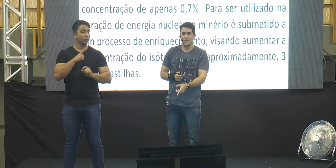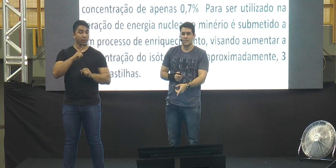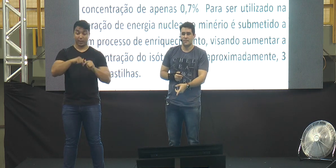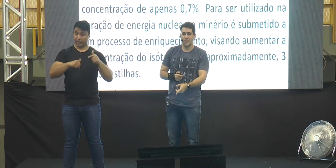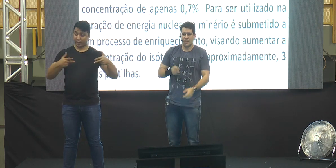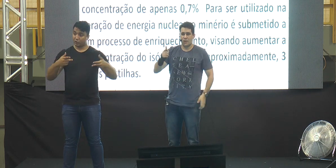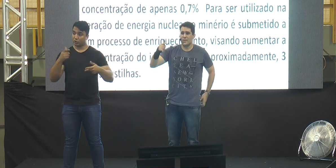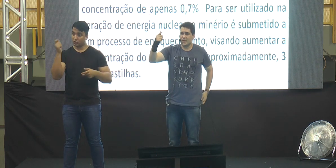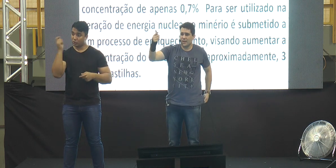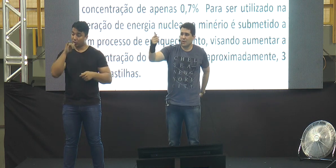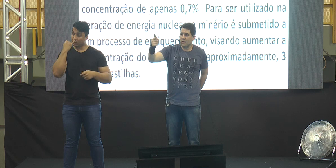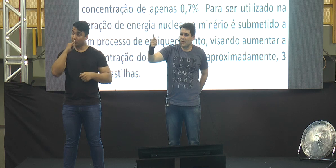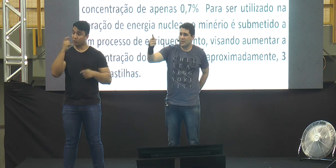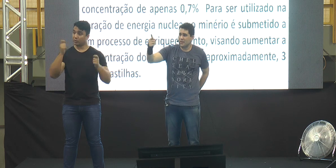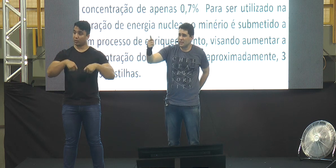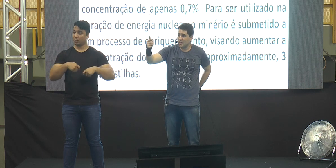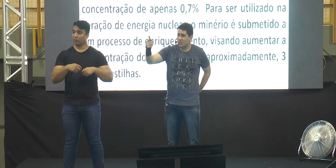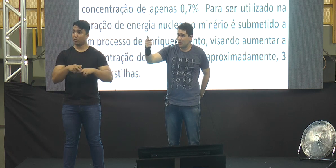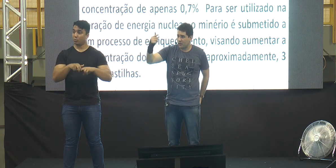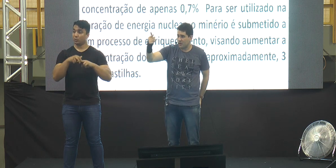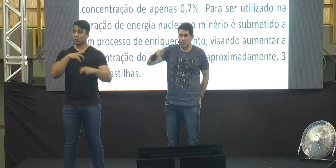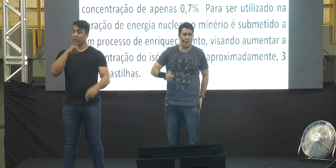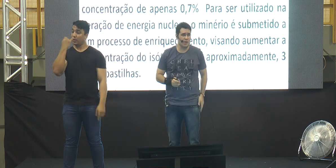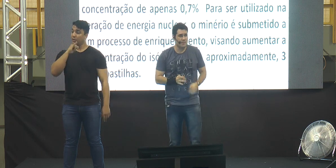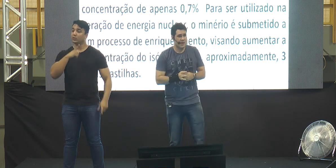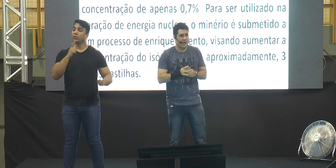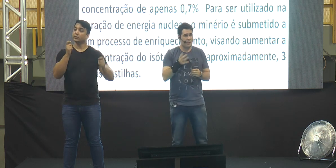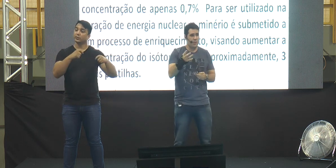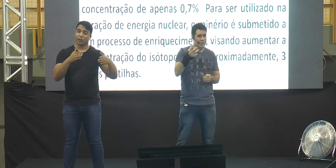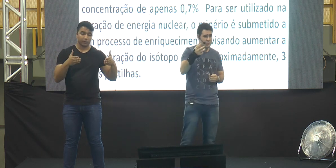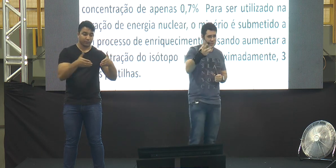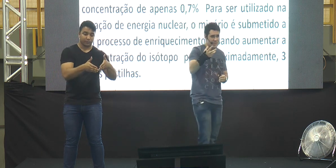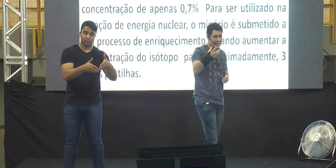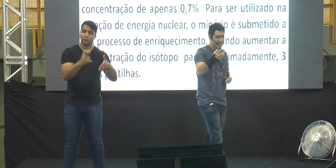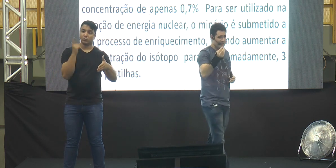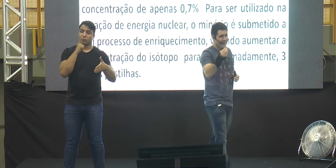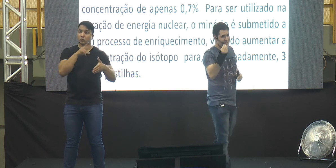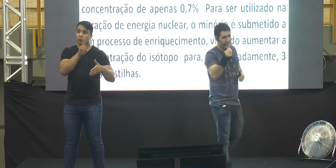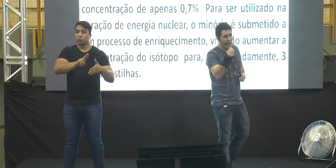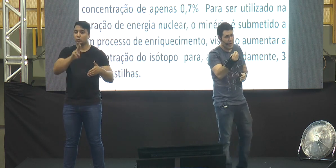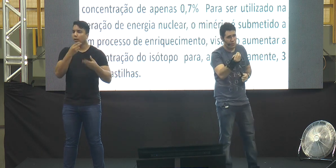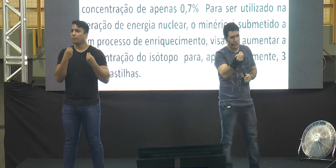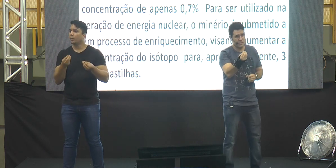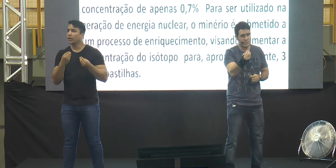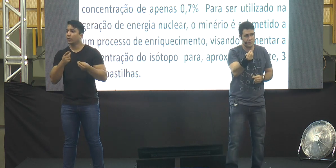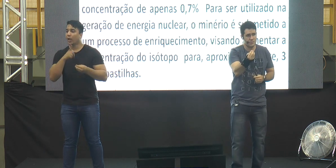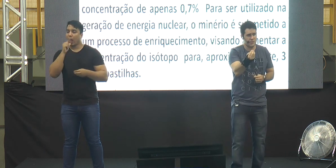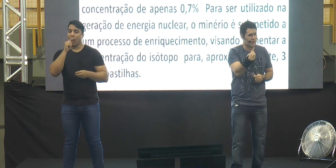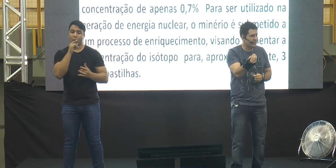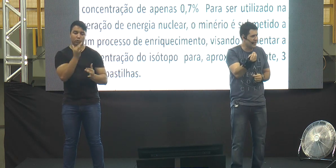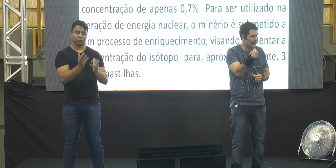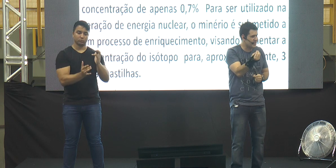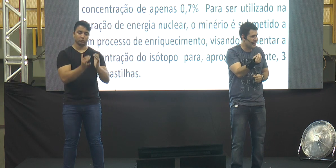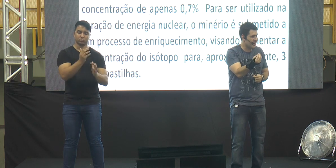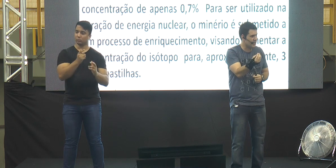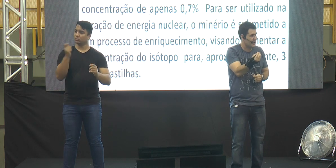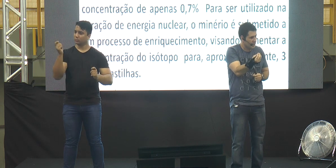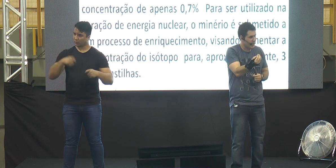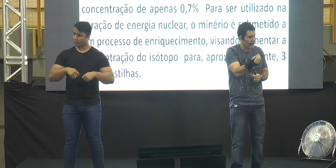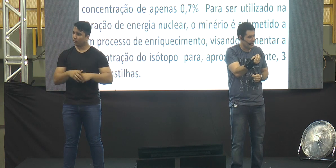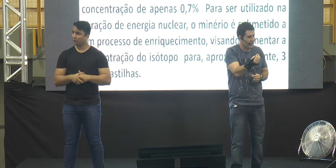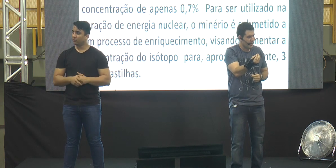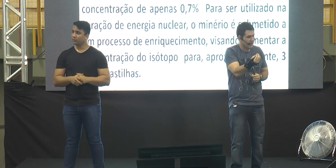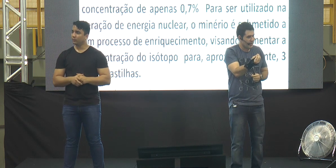energia? Então, essa grande quantidade de energia, ela pode fazer o quê? Ela pode ser utilizada para aquecer a água. Levi, aquecer a